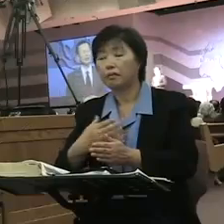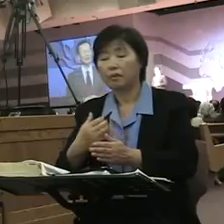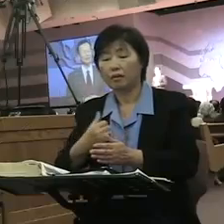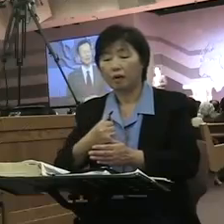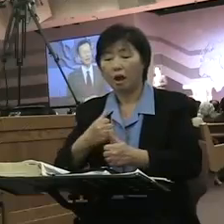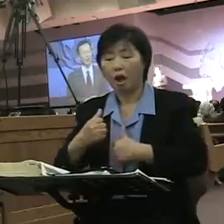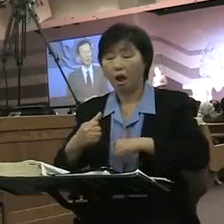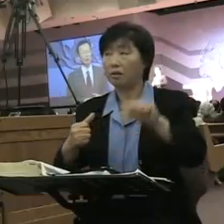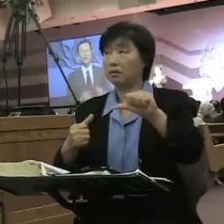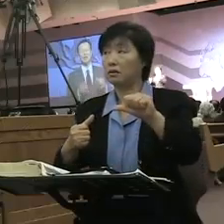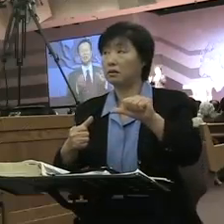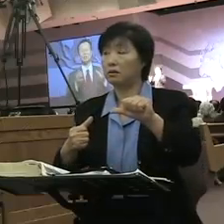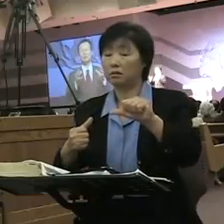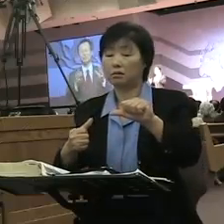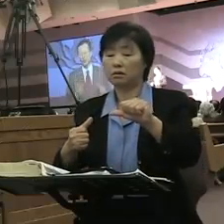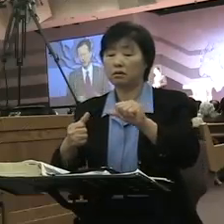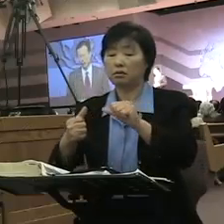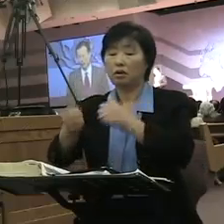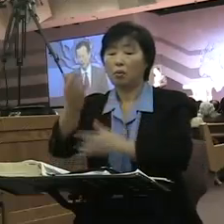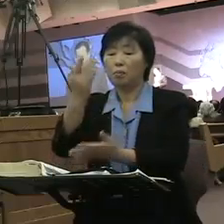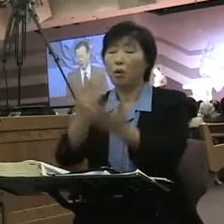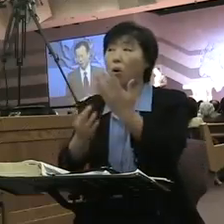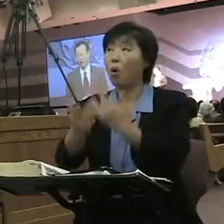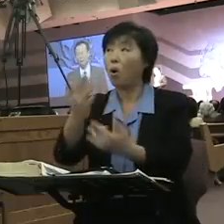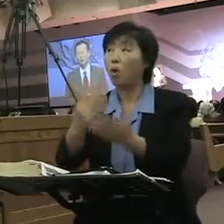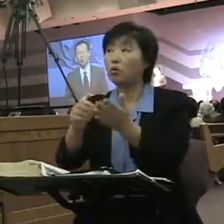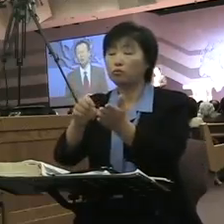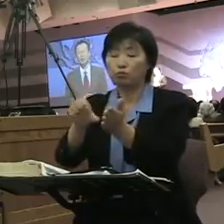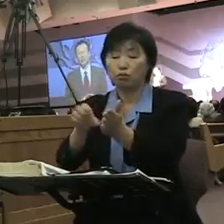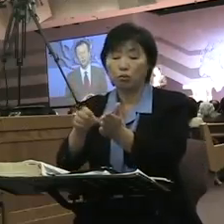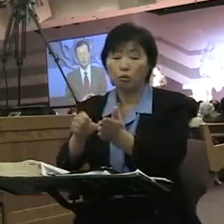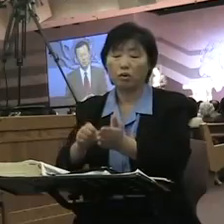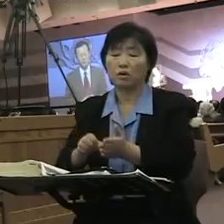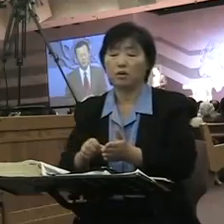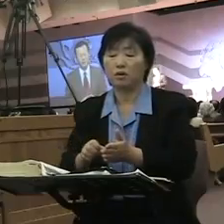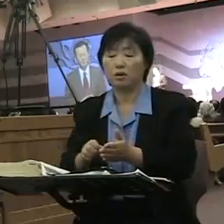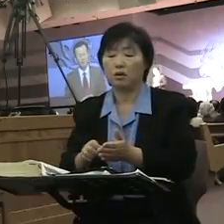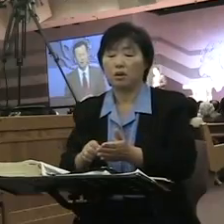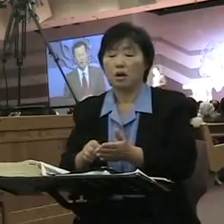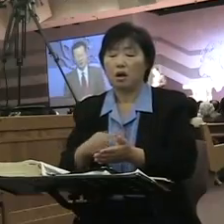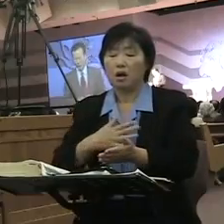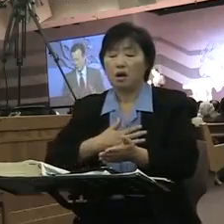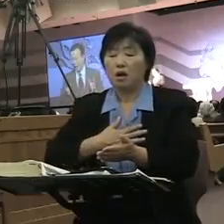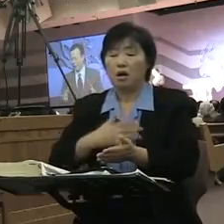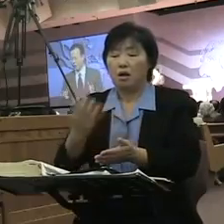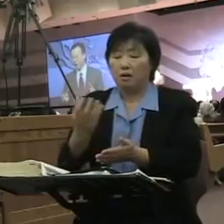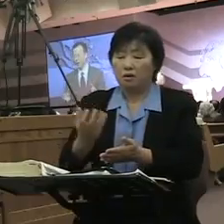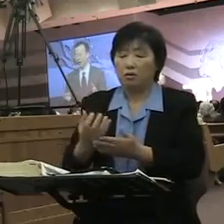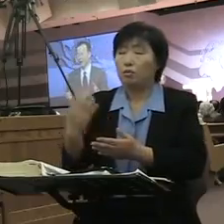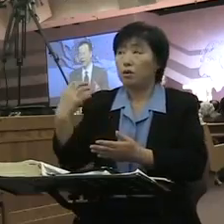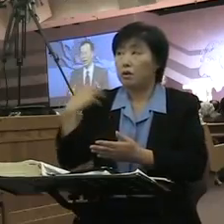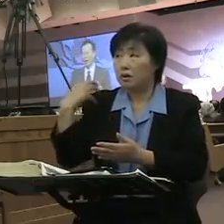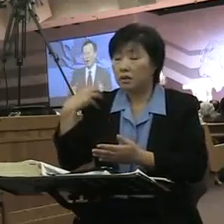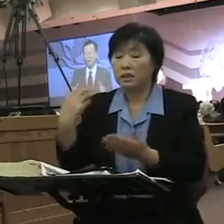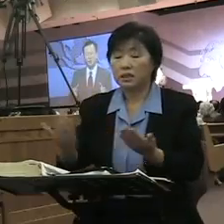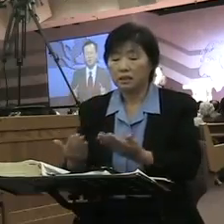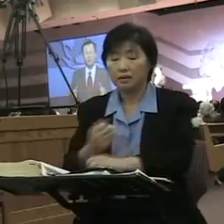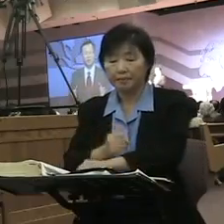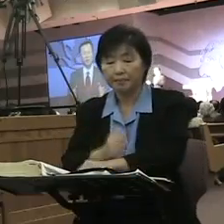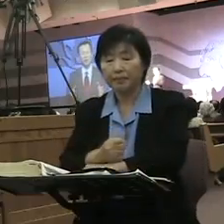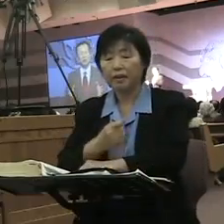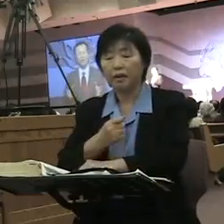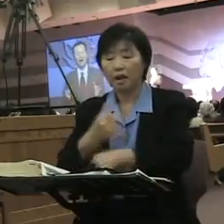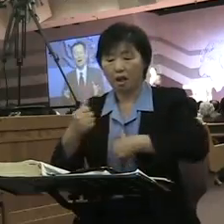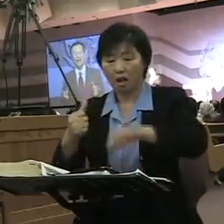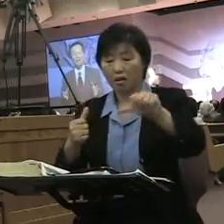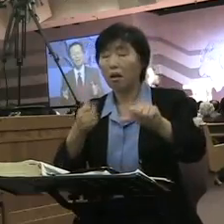것은 그에게도 너무나 가슴 아픈 일이요, 부담스러운 일이었을 것입니다. 근데 그 아들이